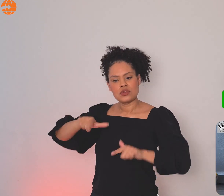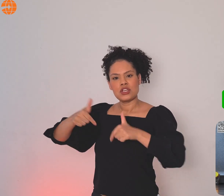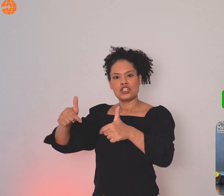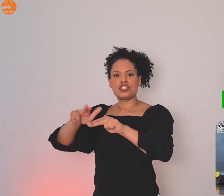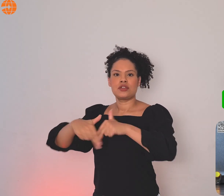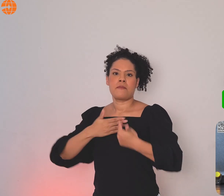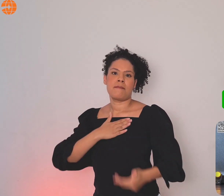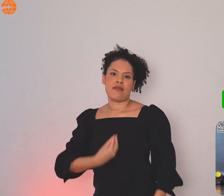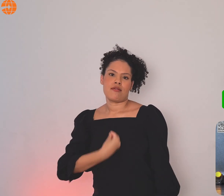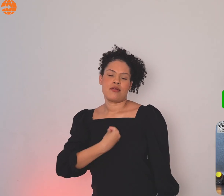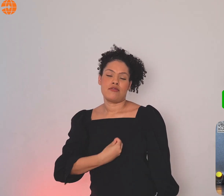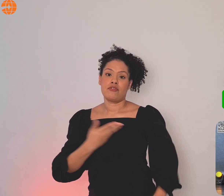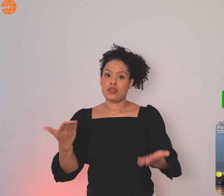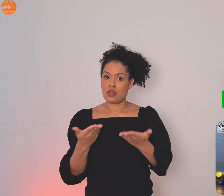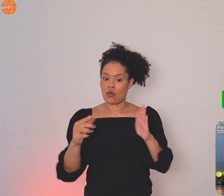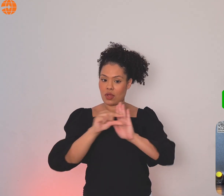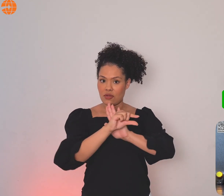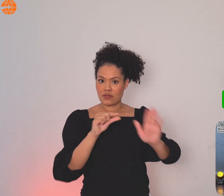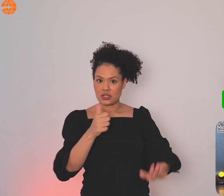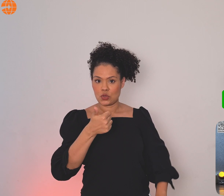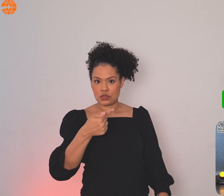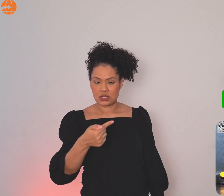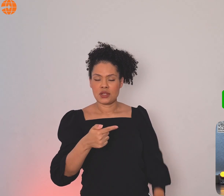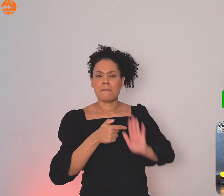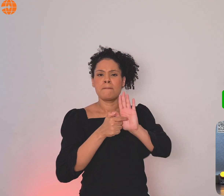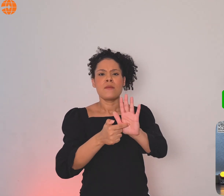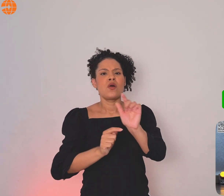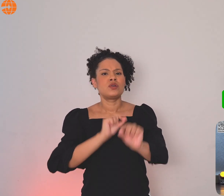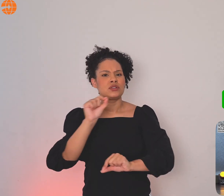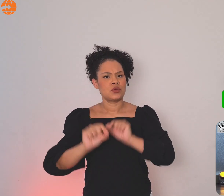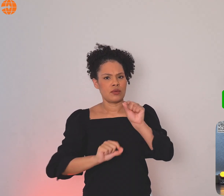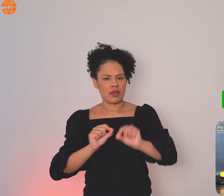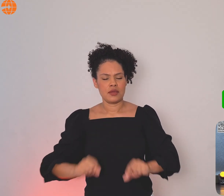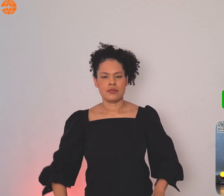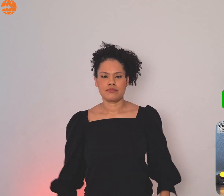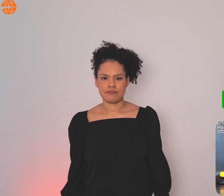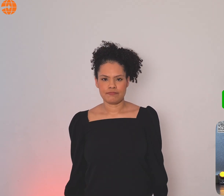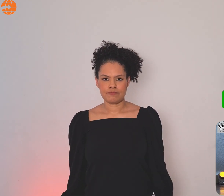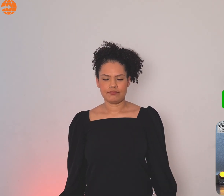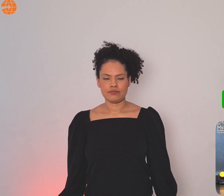dá uma olhada no versículo 17. Diz assim, olha: